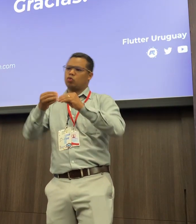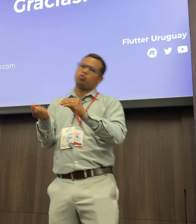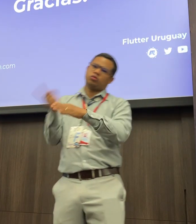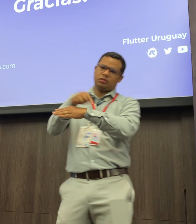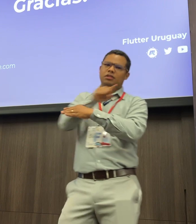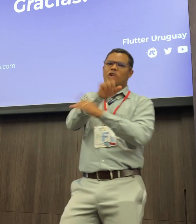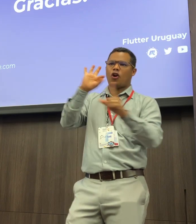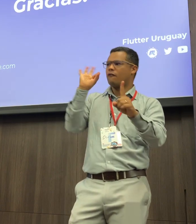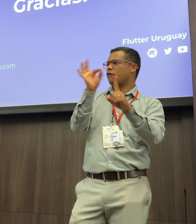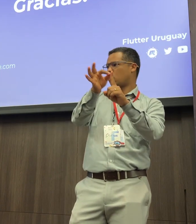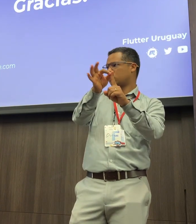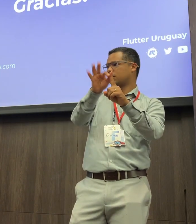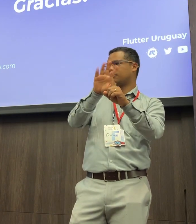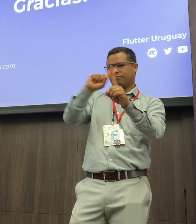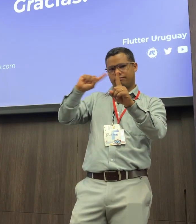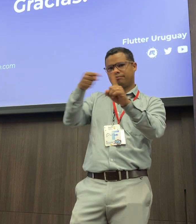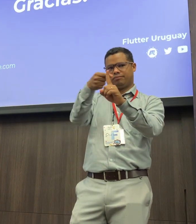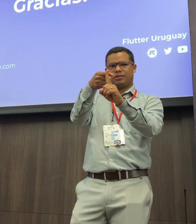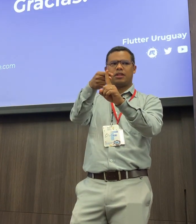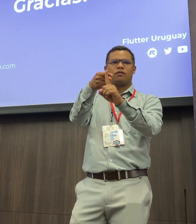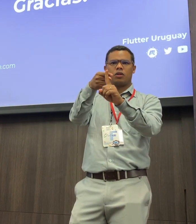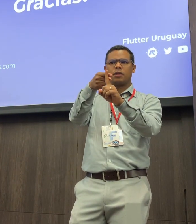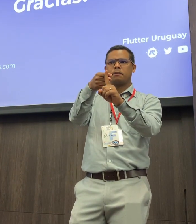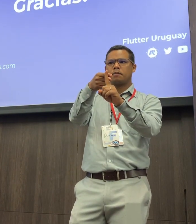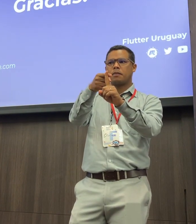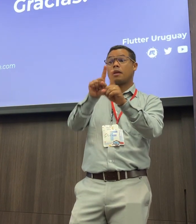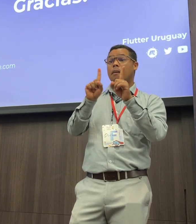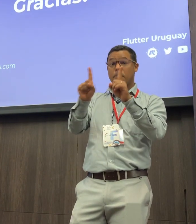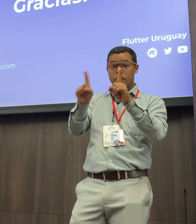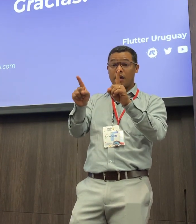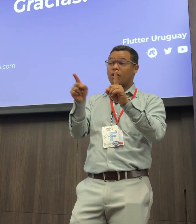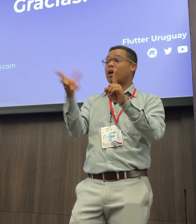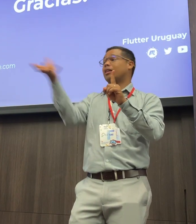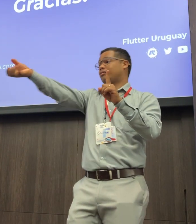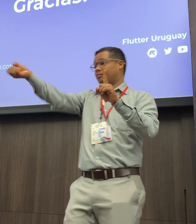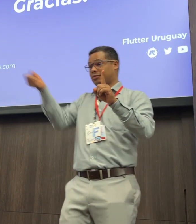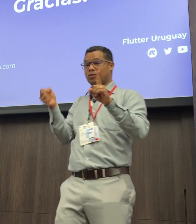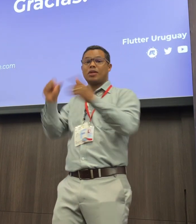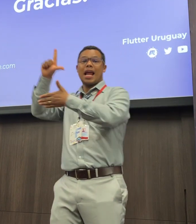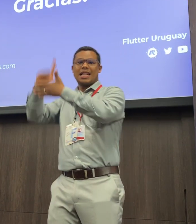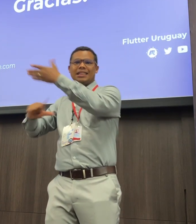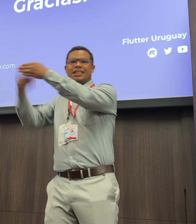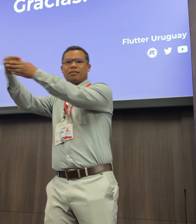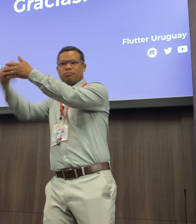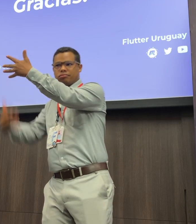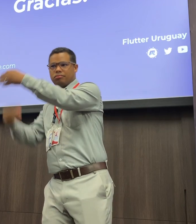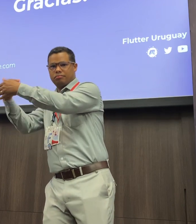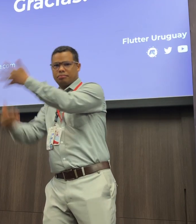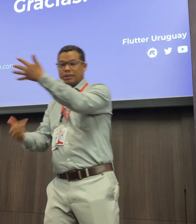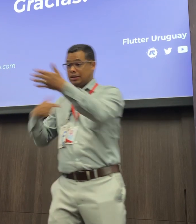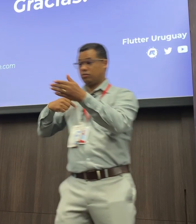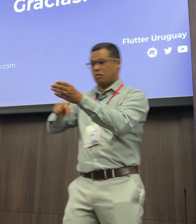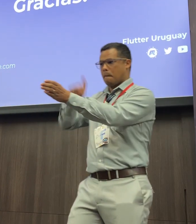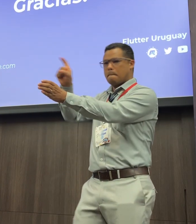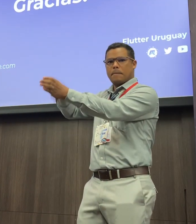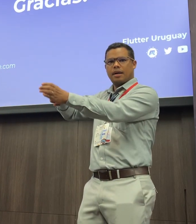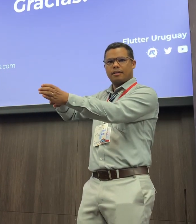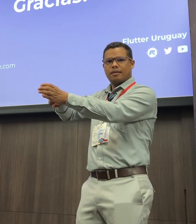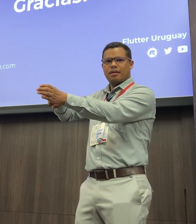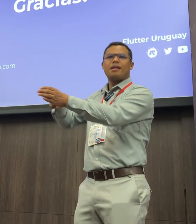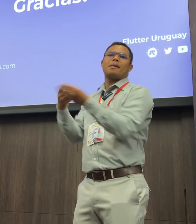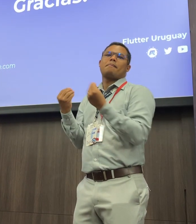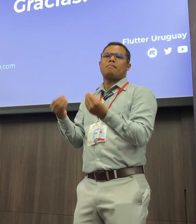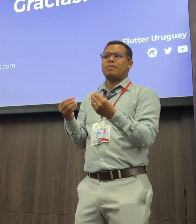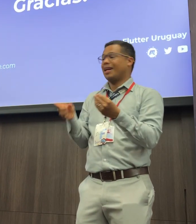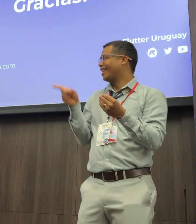Flutter, básicamente pedir una lista de stocks y estar suscrito a esa lista de stocks. Y lo que pasa en